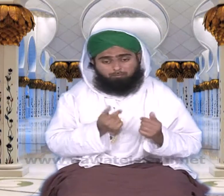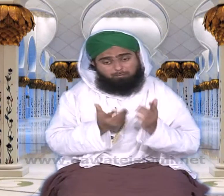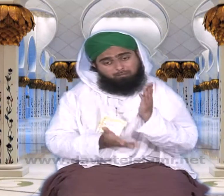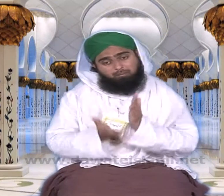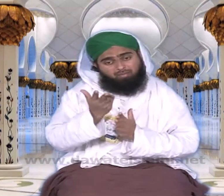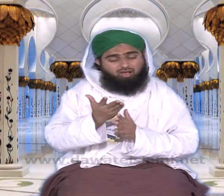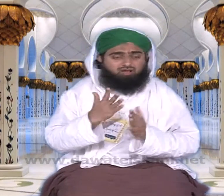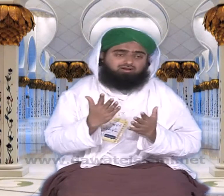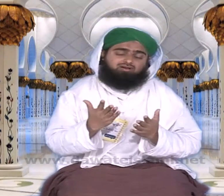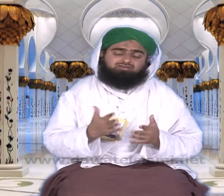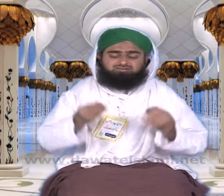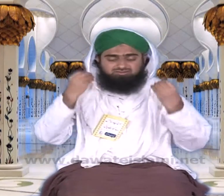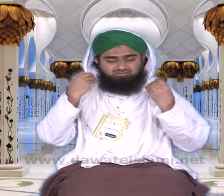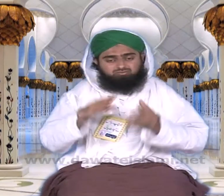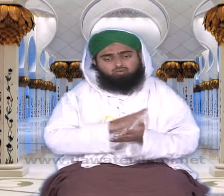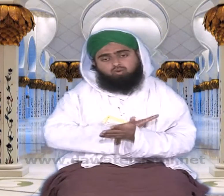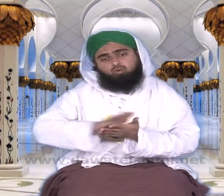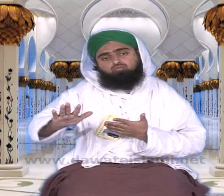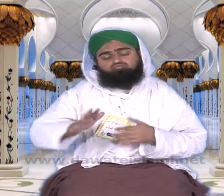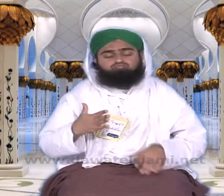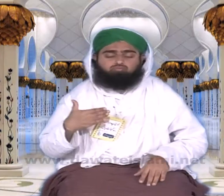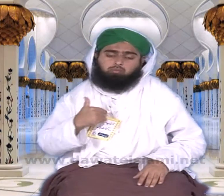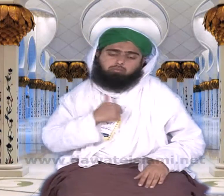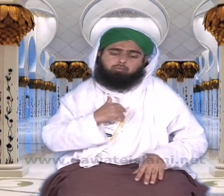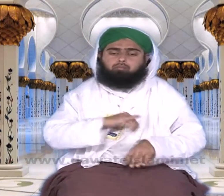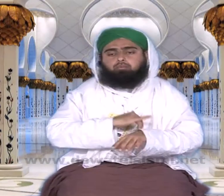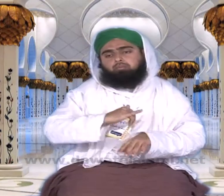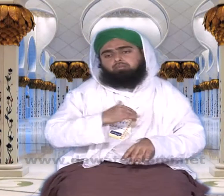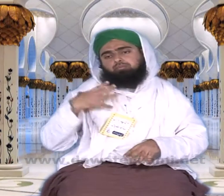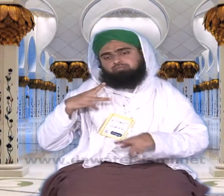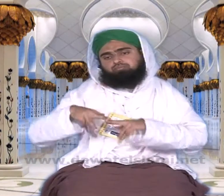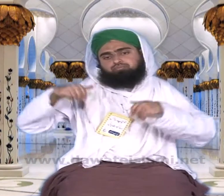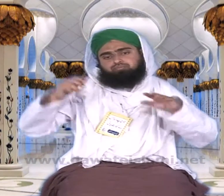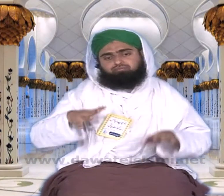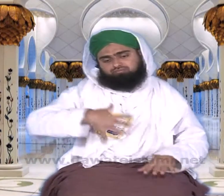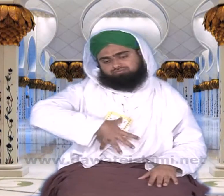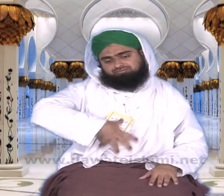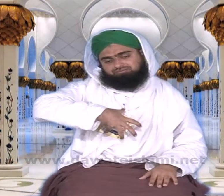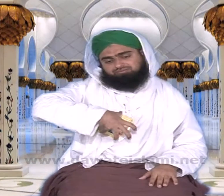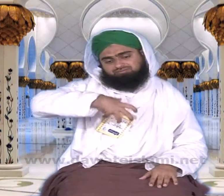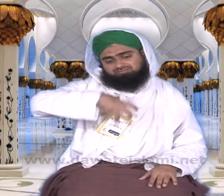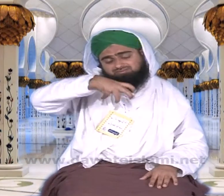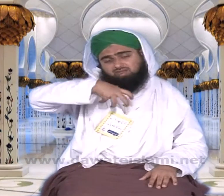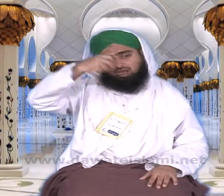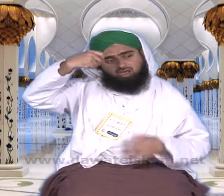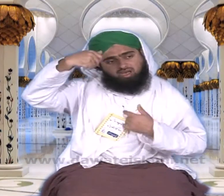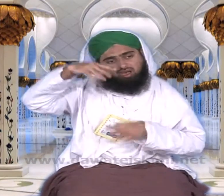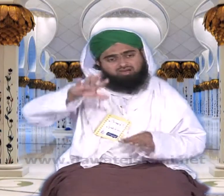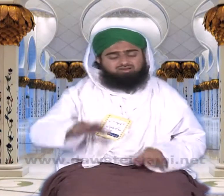لیکن جب پیغامِ اجل آیا جب موت آئی تو کچھ یوں ہوا